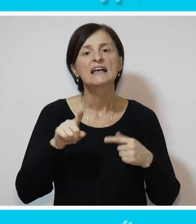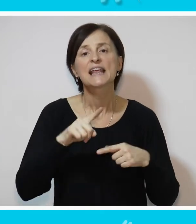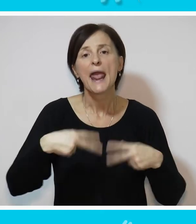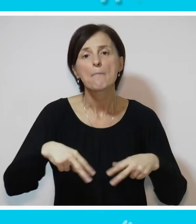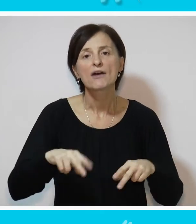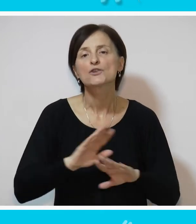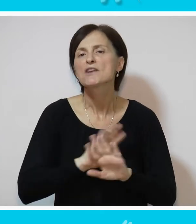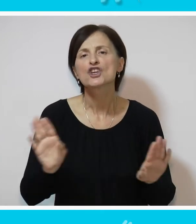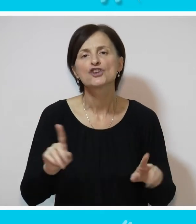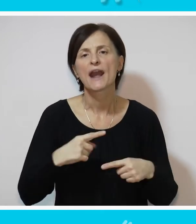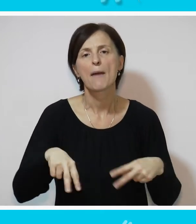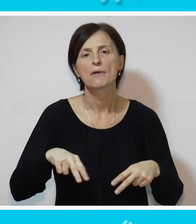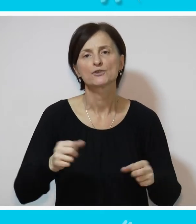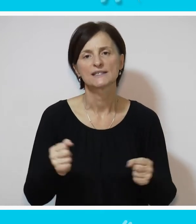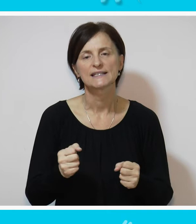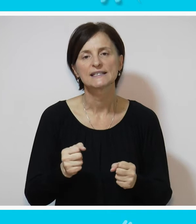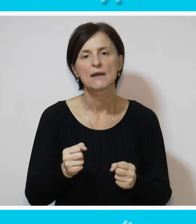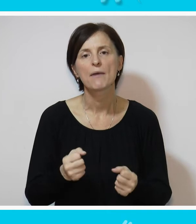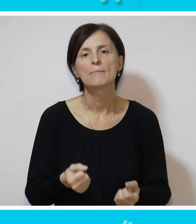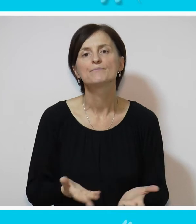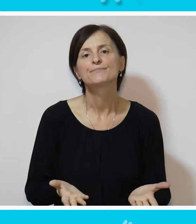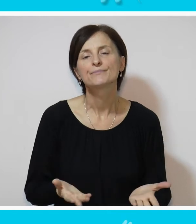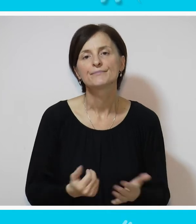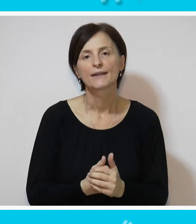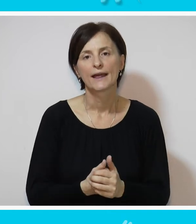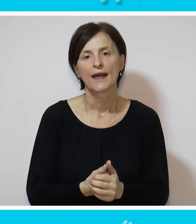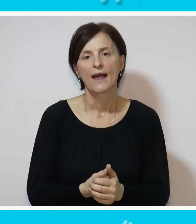Ne plašim se ničega, ne plašim se zime.